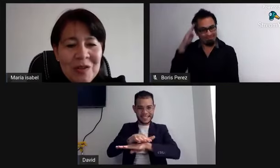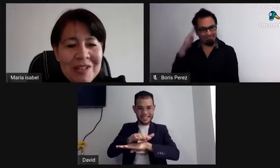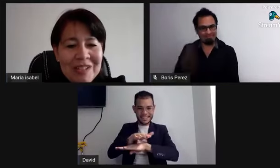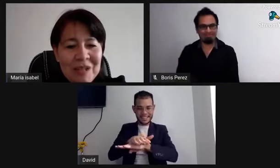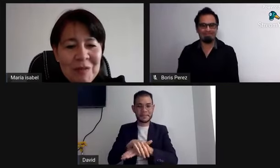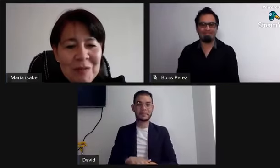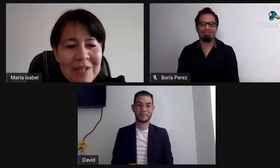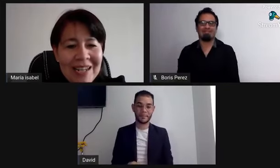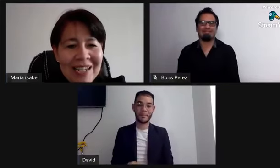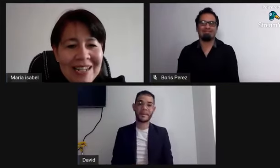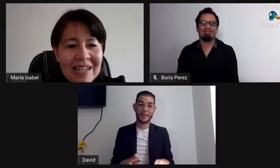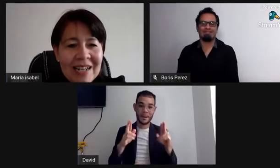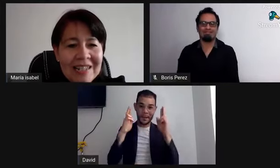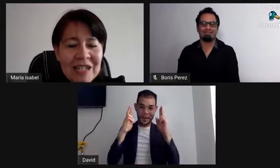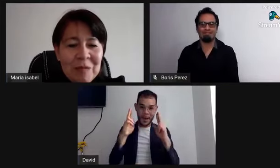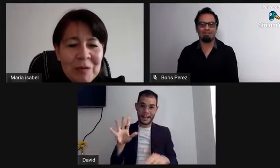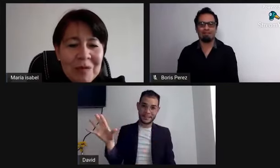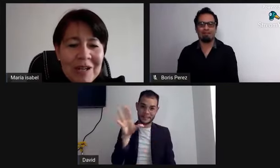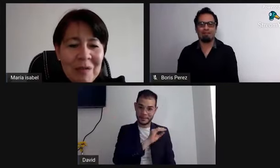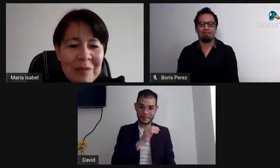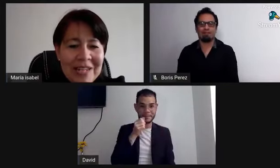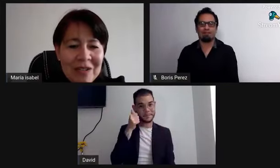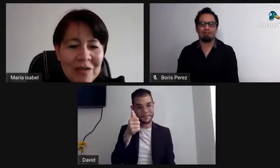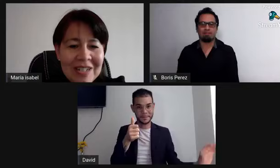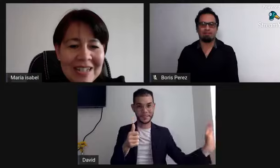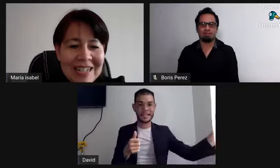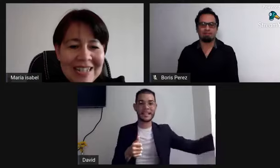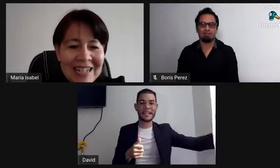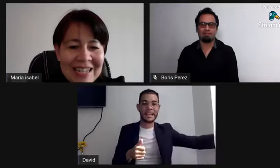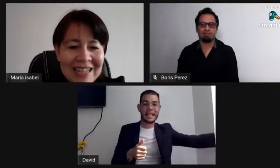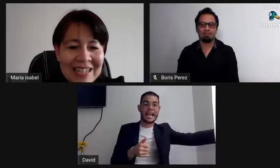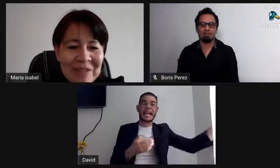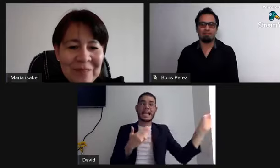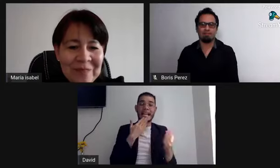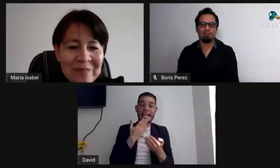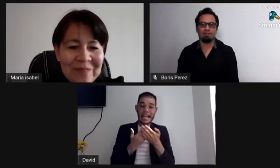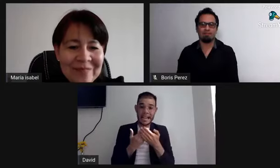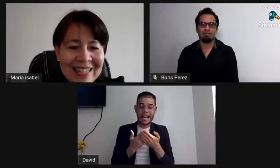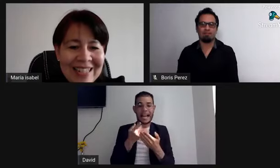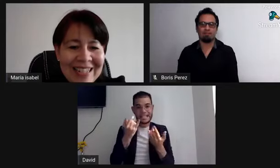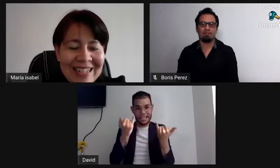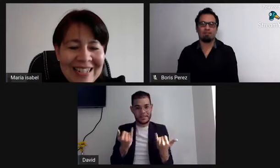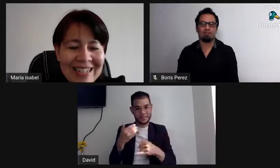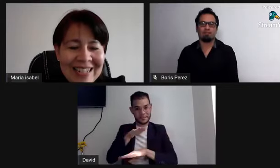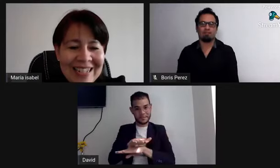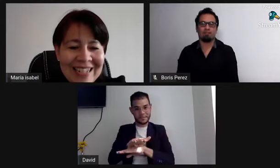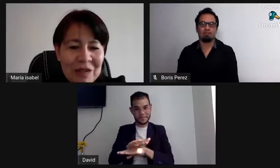Espero que todos estén muy bien. Gracias por acompañarnos en esta tarde.